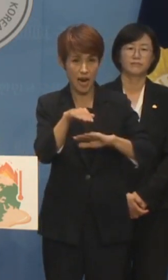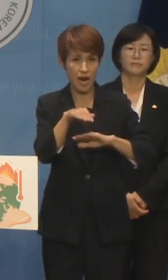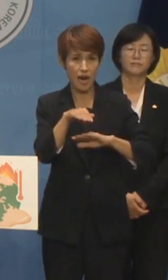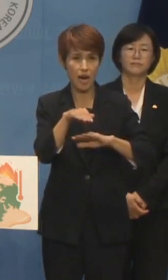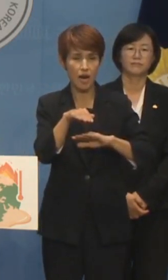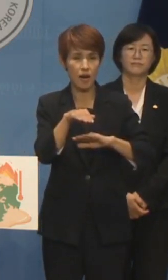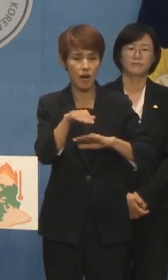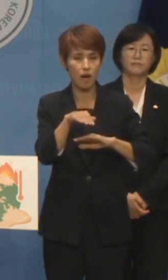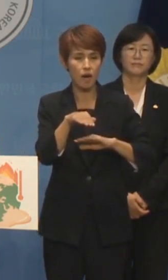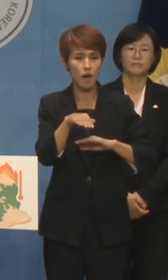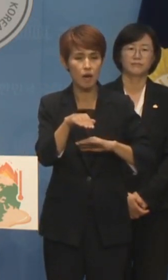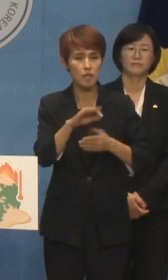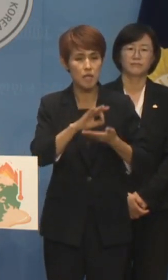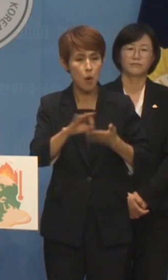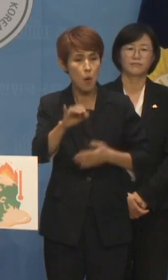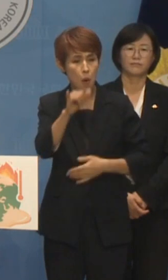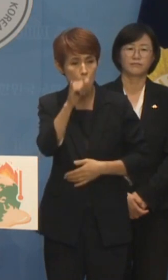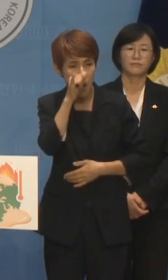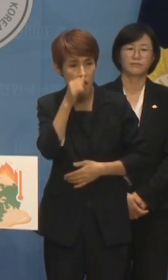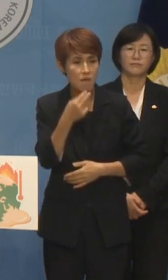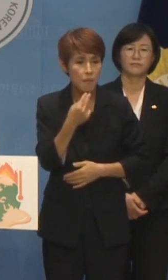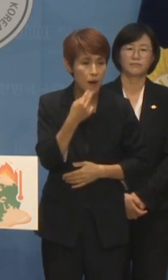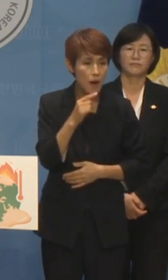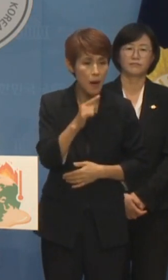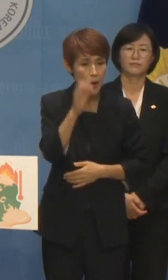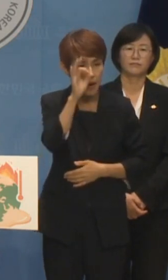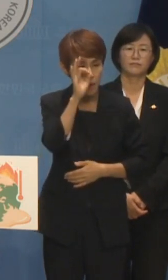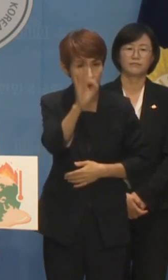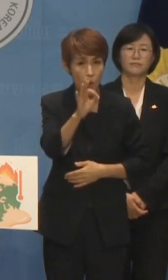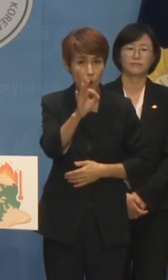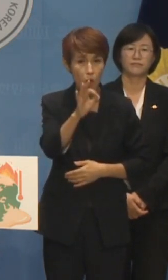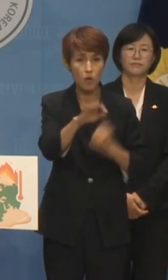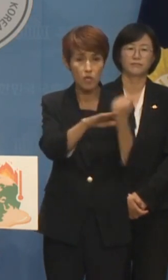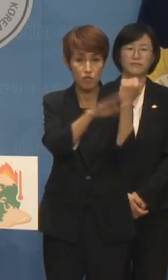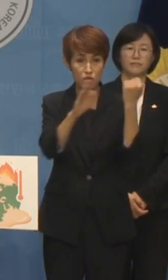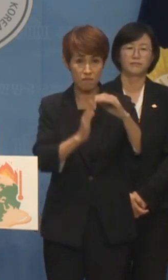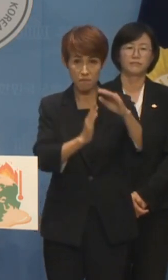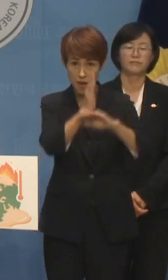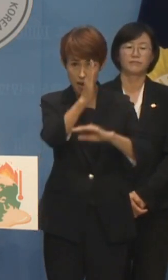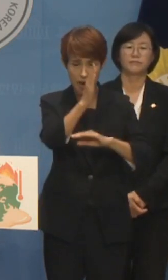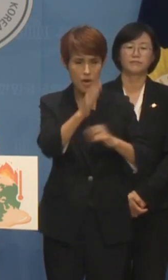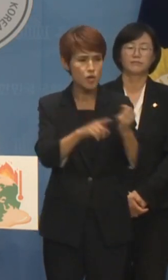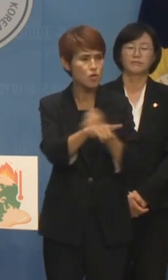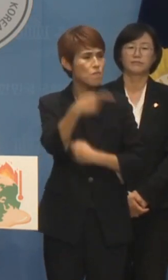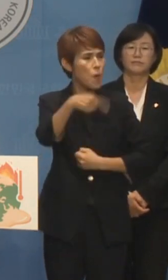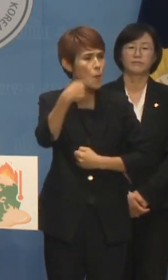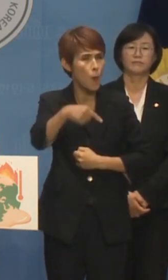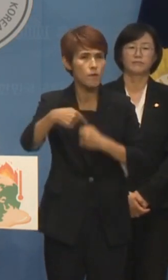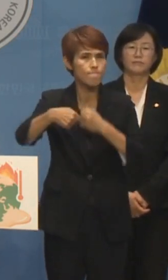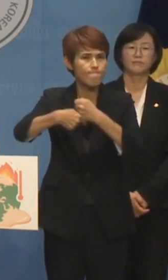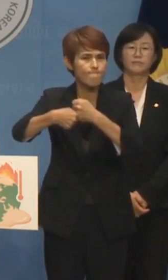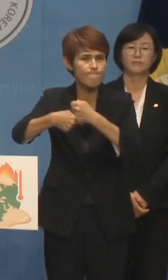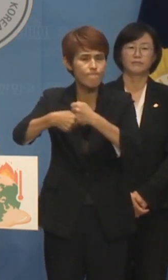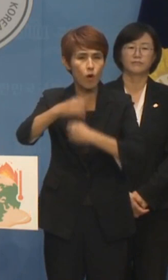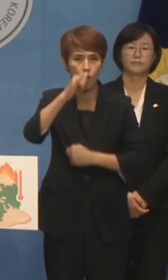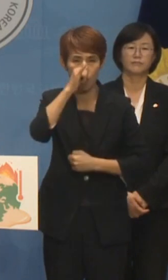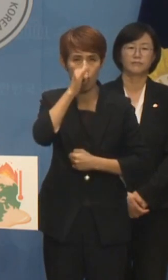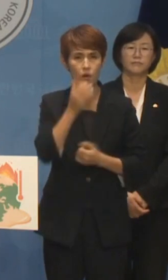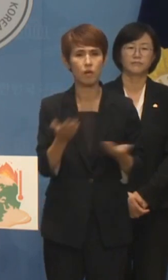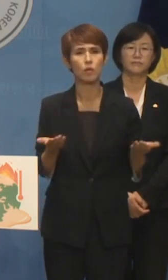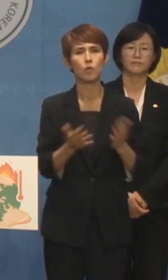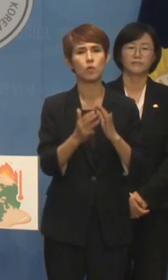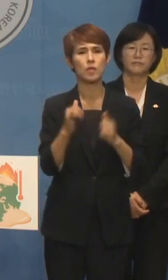수치를 파악하고 기준치 초과 시 사유서를 작성하게 하는 등 압박을 통해